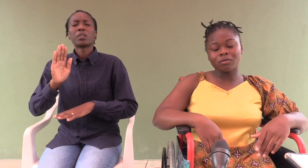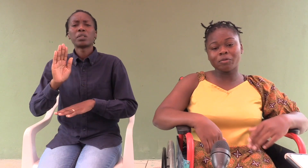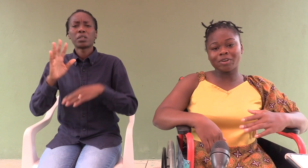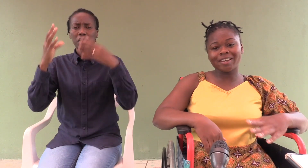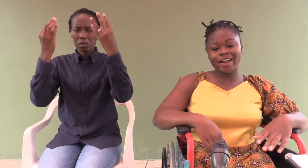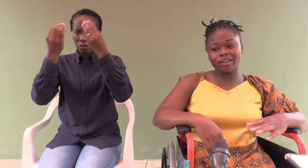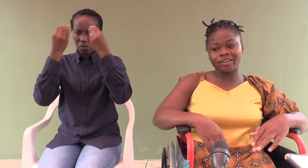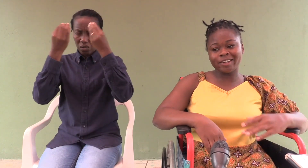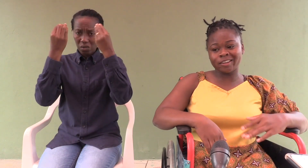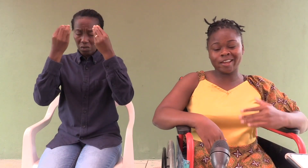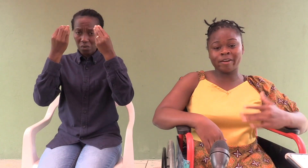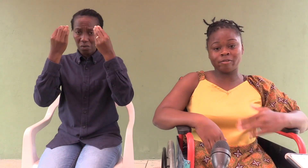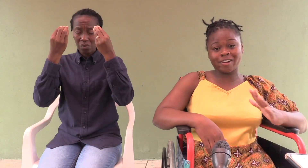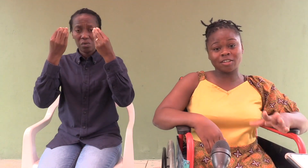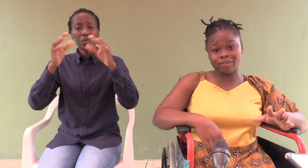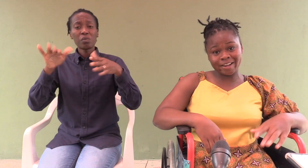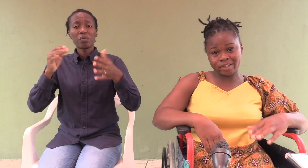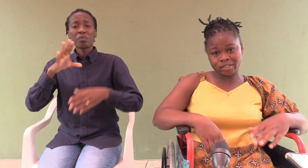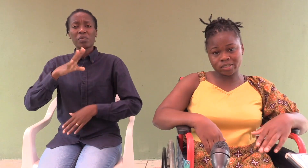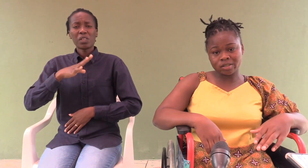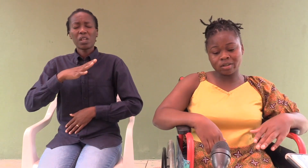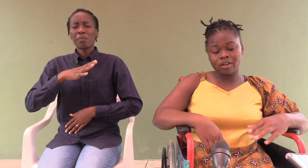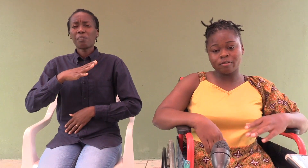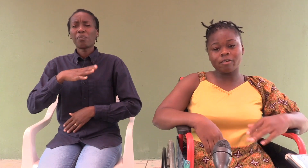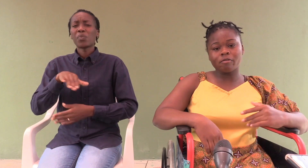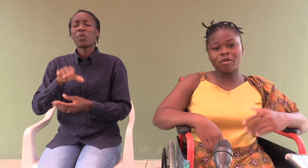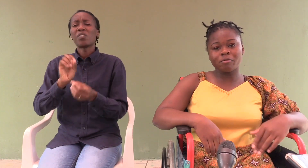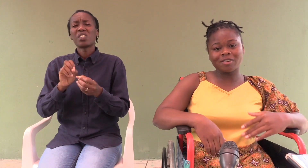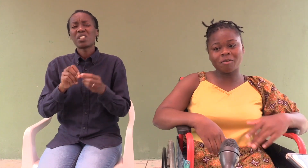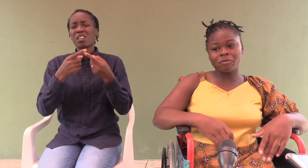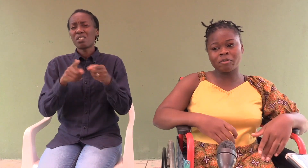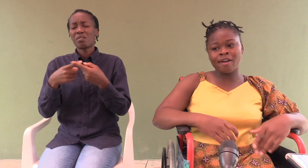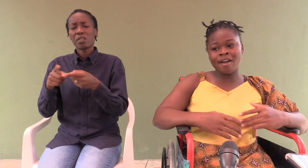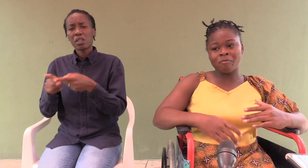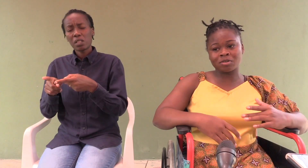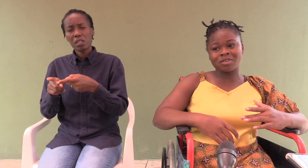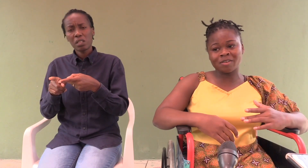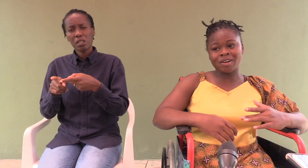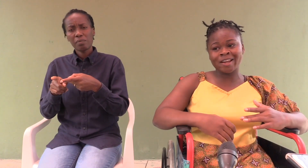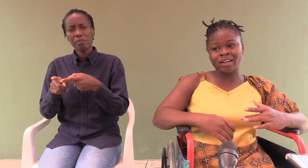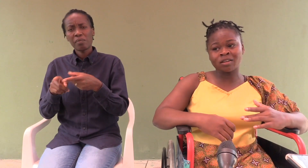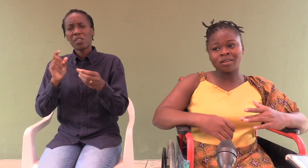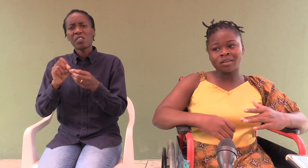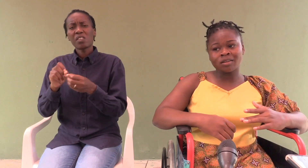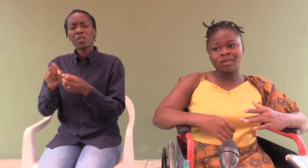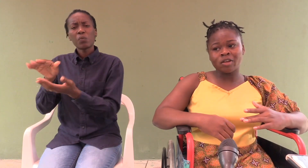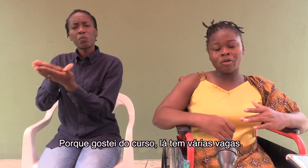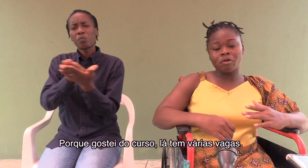Porque lá tem várias vagas. Por exemplo, eu posso trabalhar. Porque eu gostei do